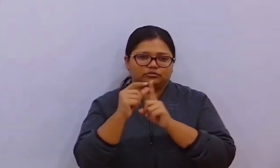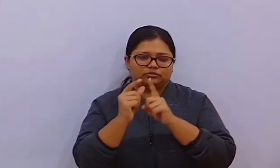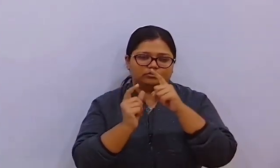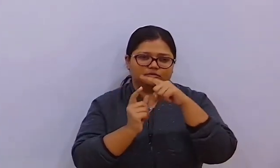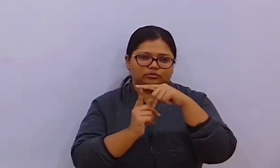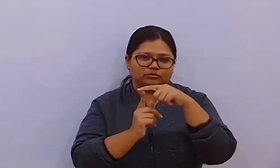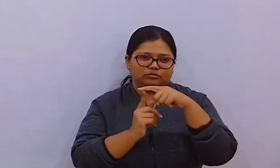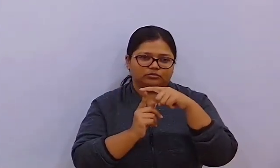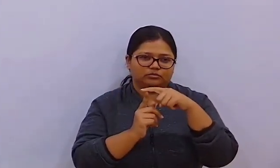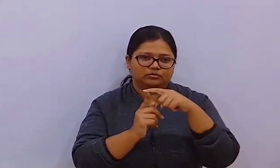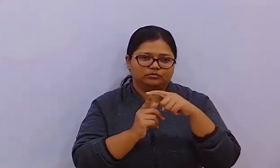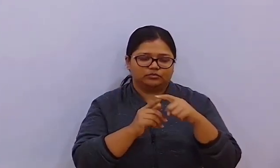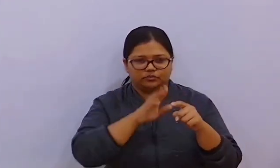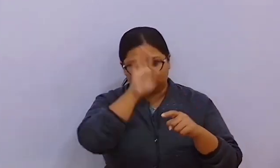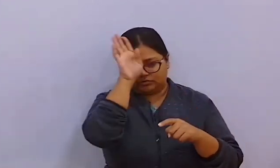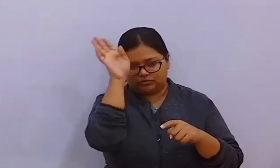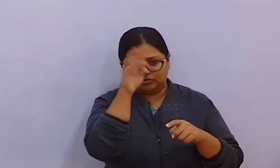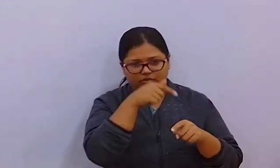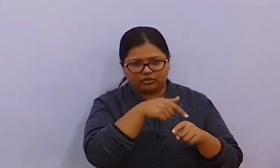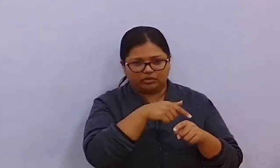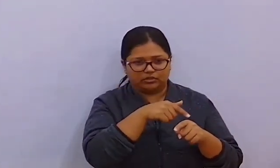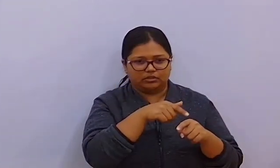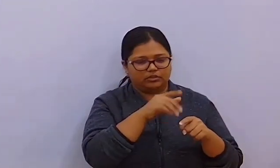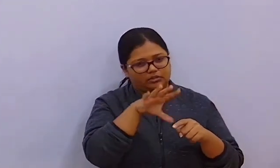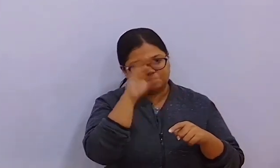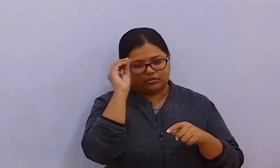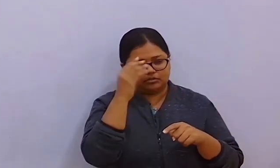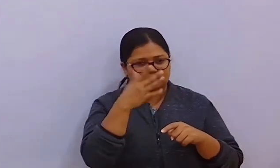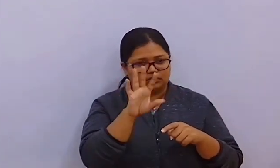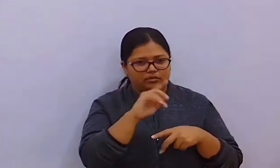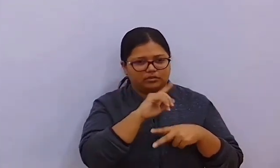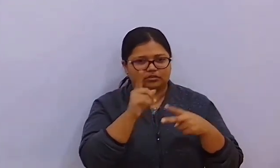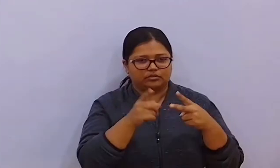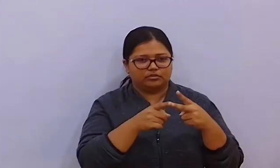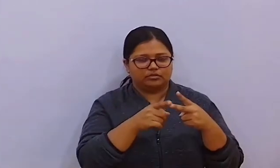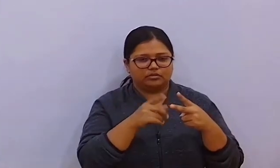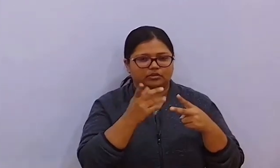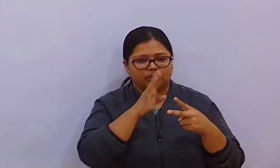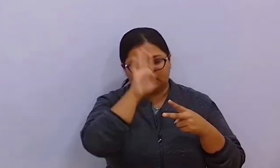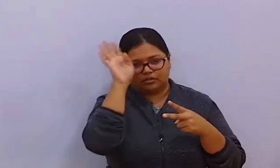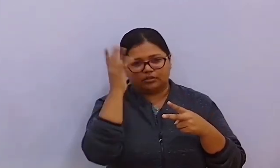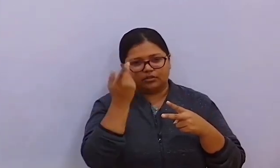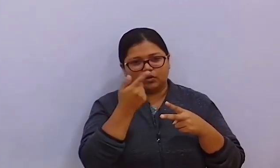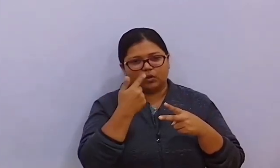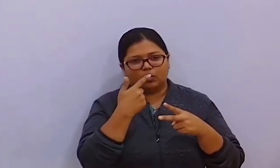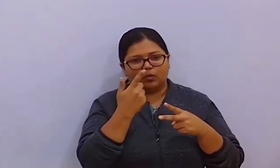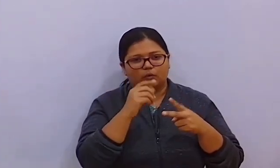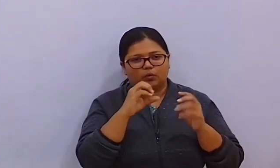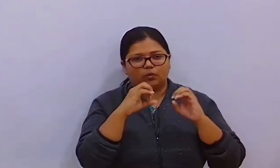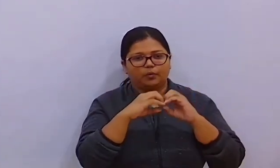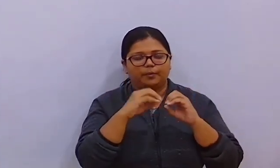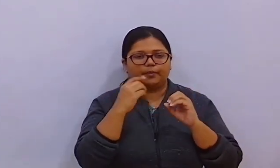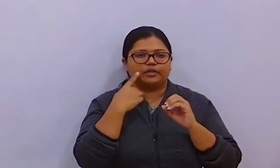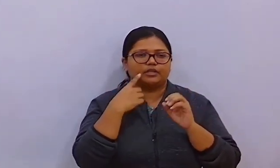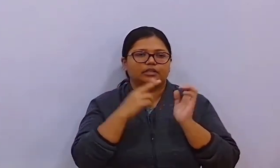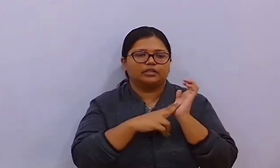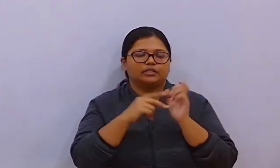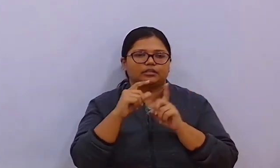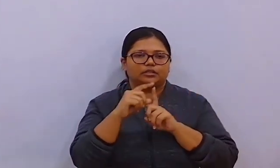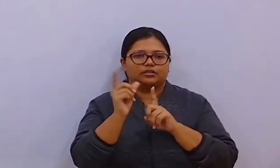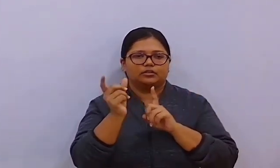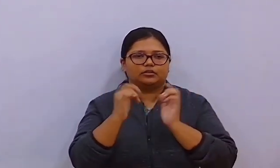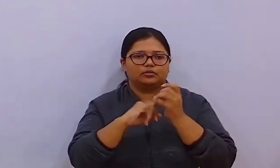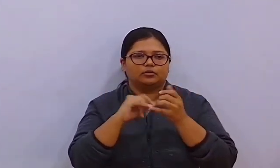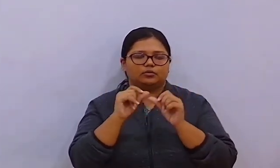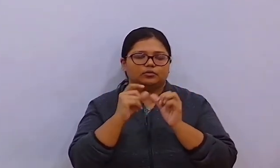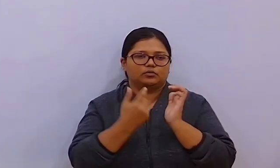हमारा क्लास खत्म हो गया था। क्लियर है, चलो अशोक में जो आए थे, अशोक का आप तीन से चार